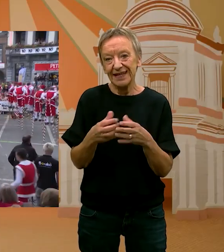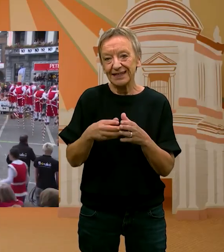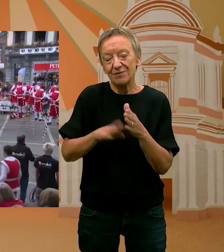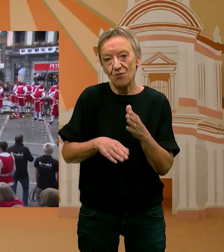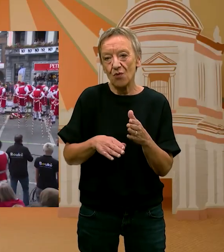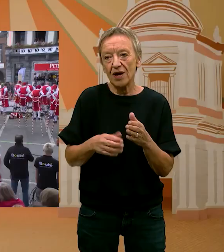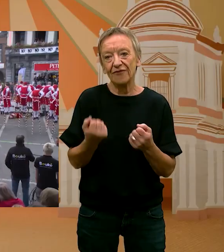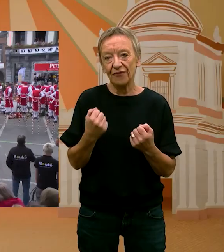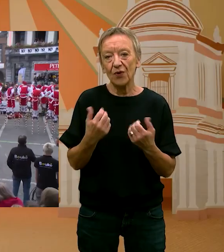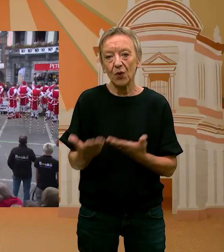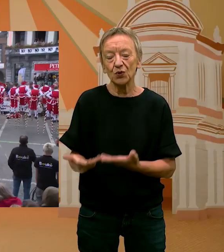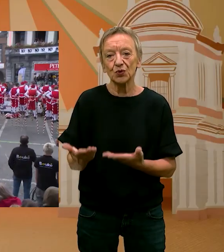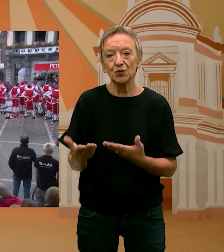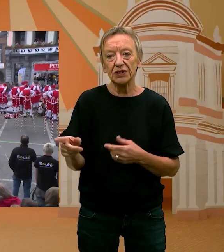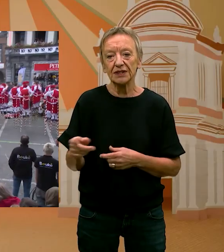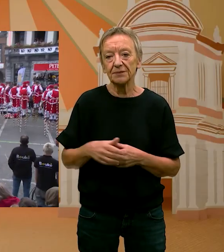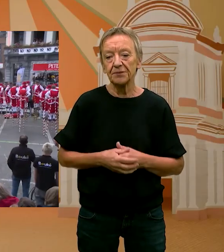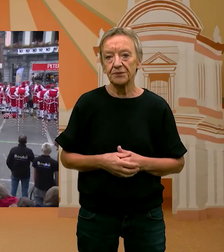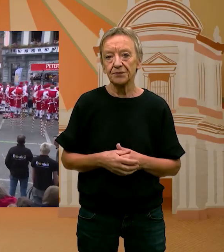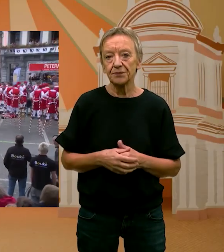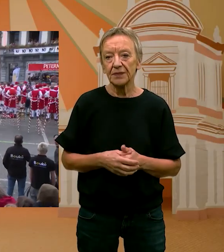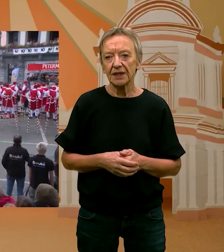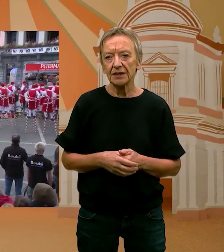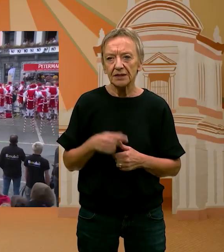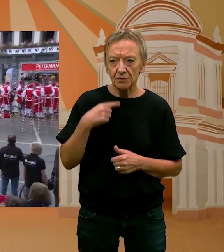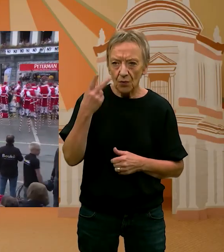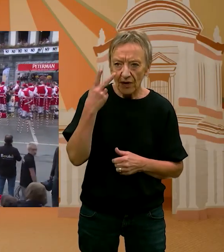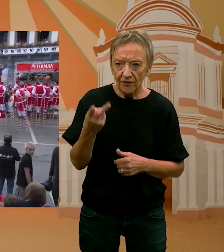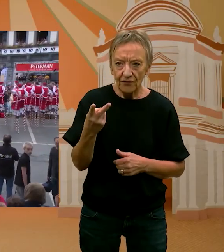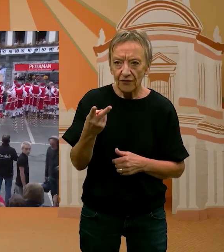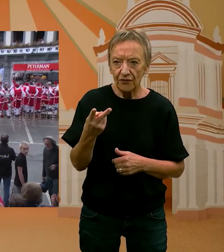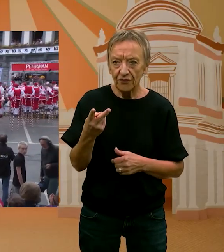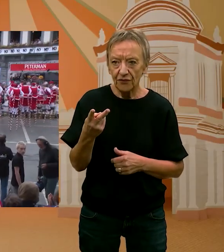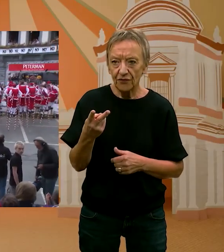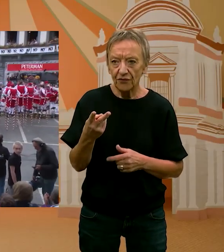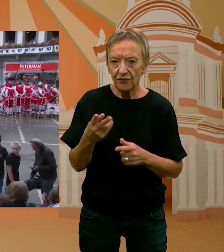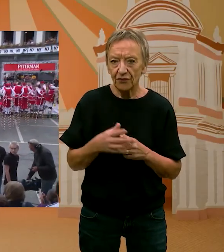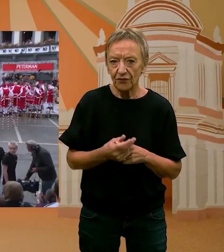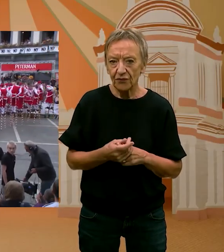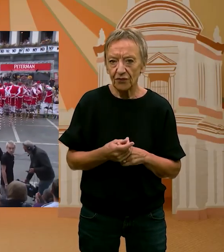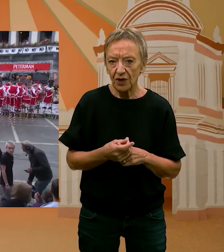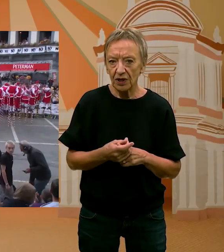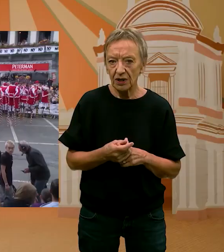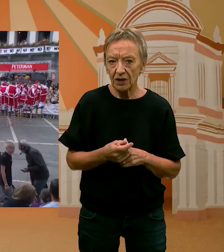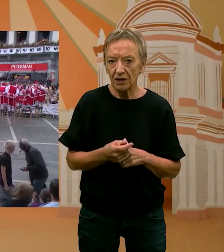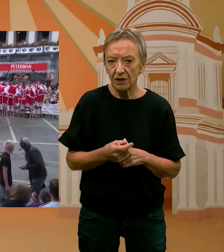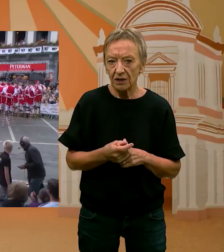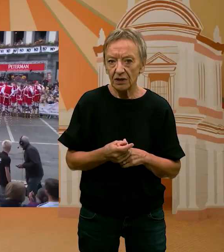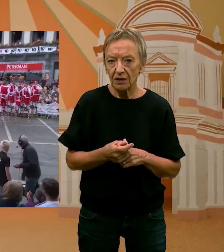que voilà, ils encouragent aussi. Ah, je vois que Olivier Pirot, je pense, est tombé. Je le vois au sol, malheureusement,